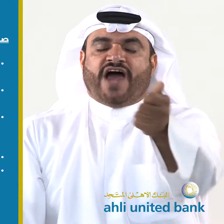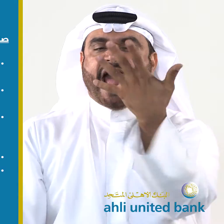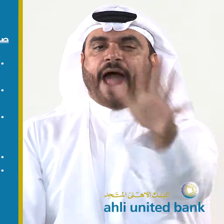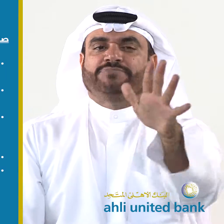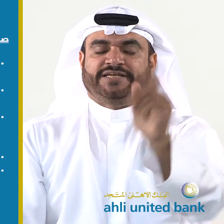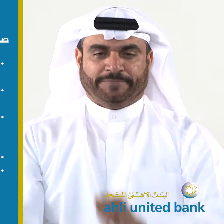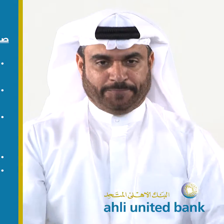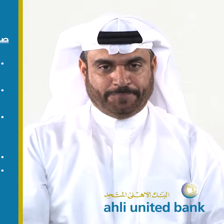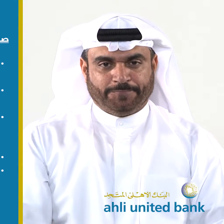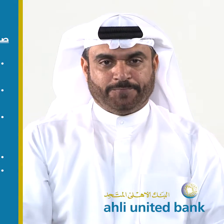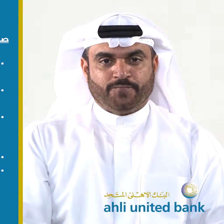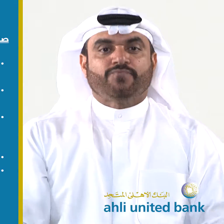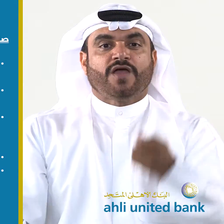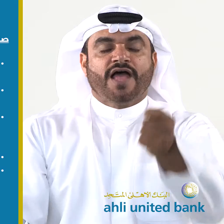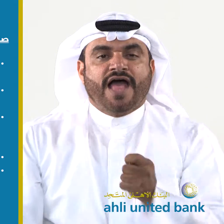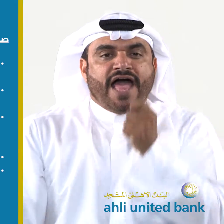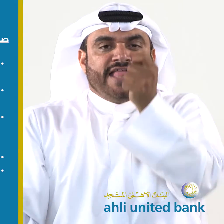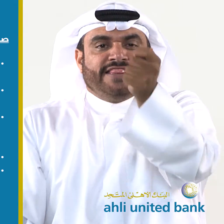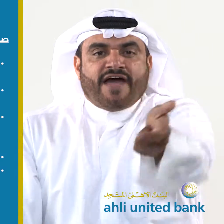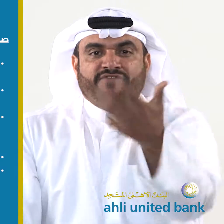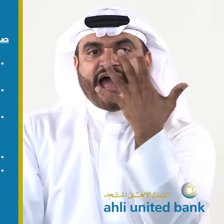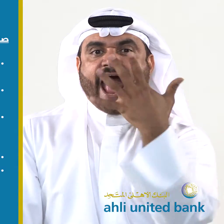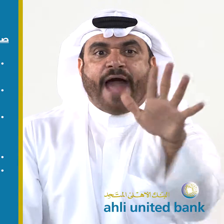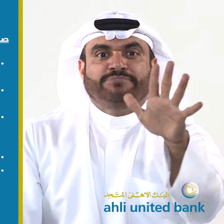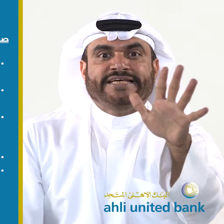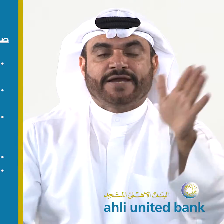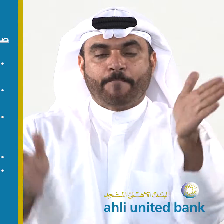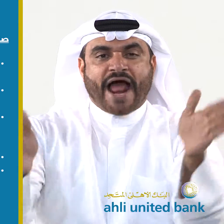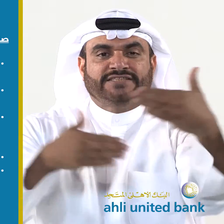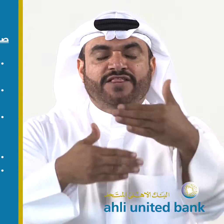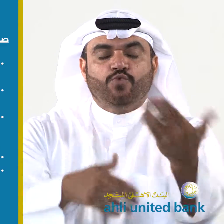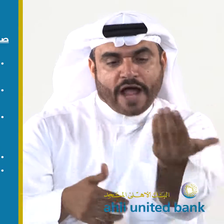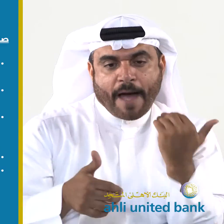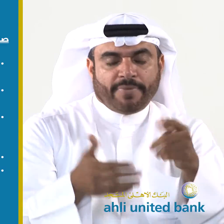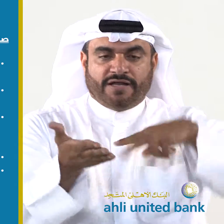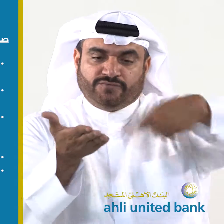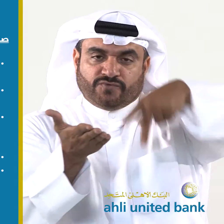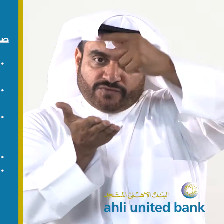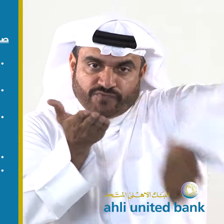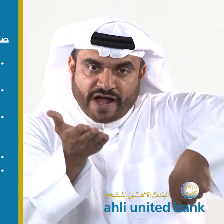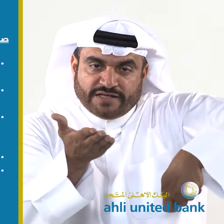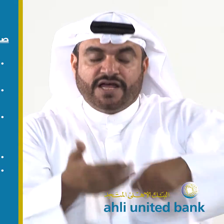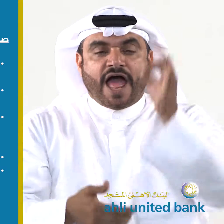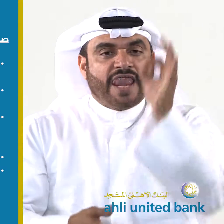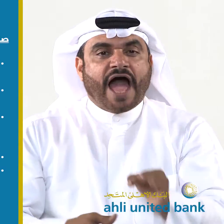الإيجار. يتم دفع قيمة إيجار الصندوق مقدماً. يجوز تفويض شخص